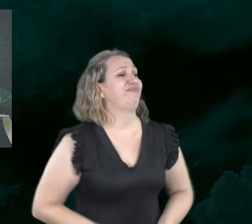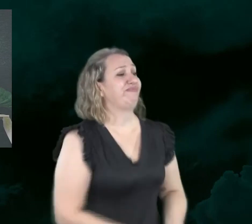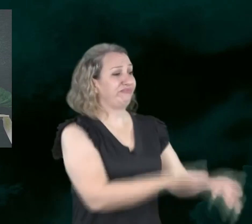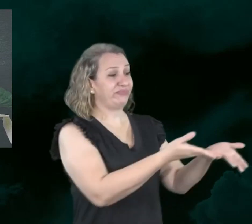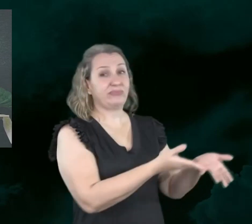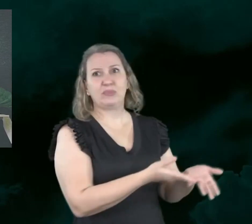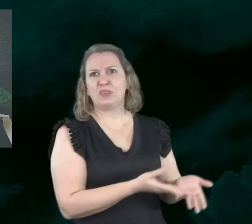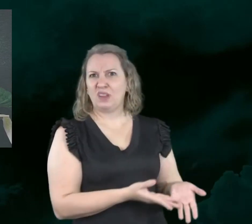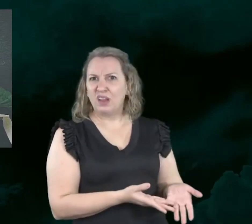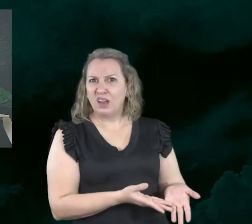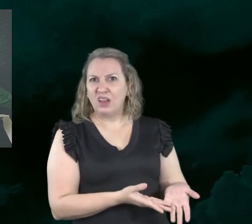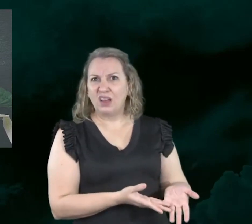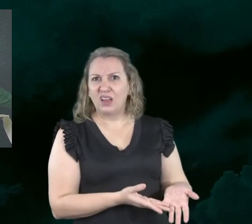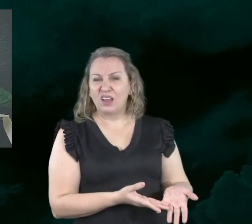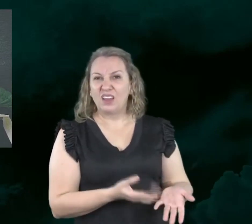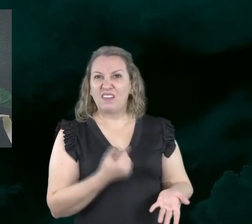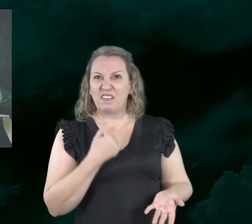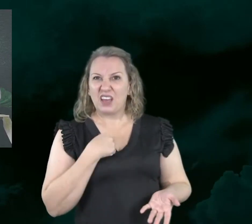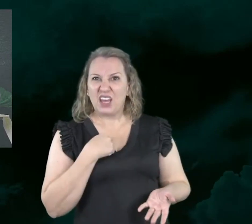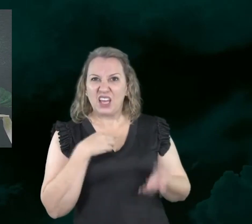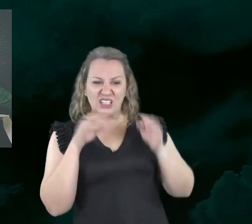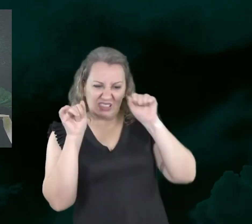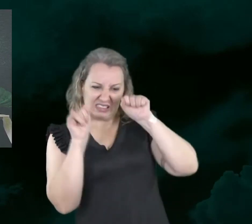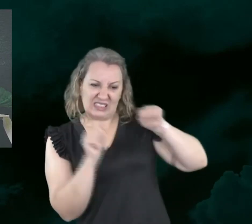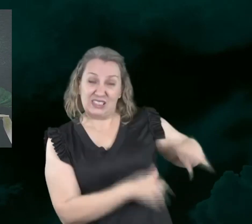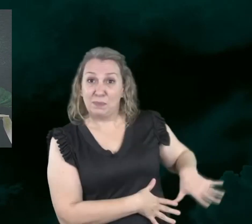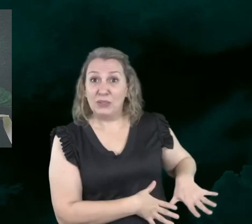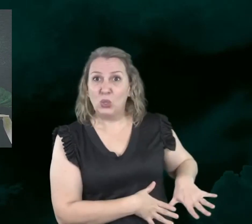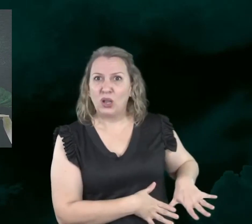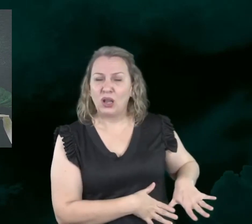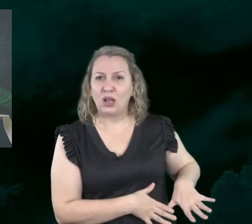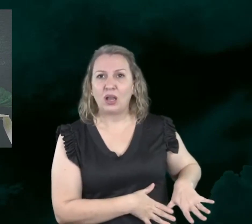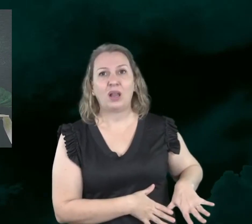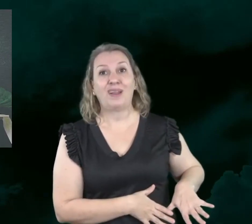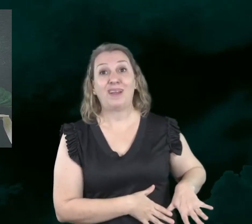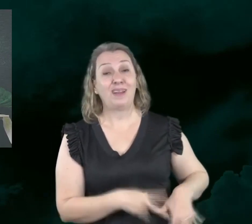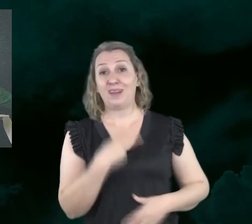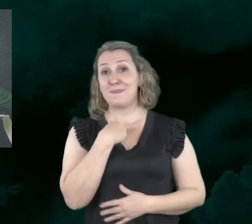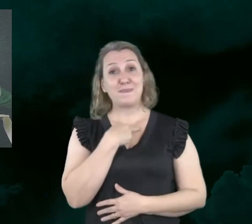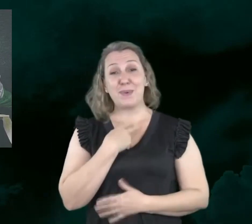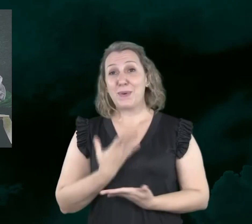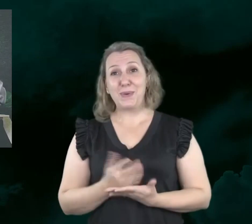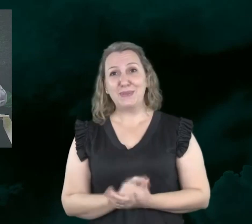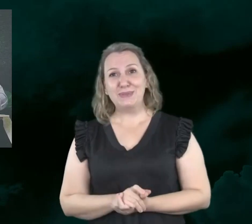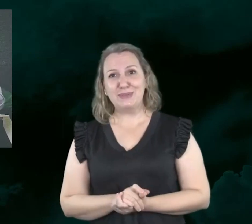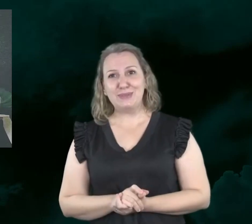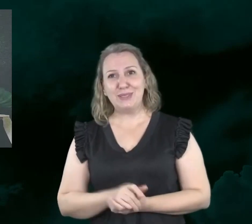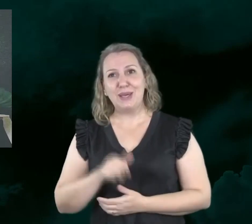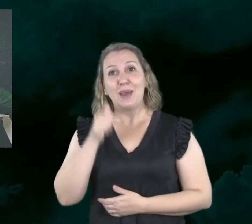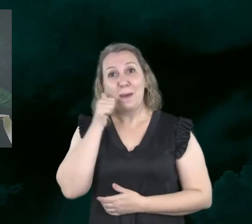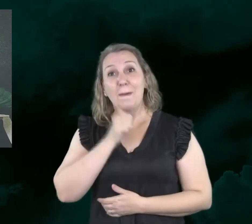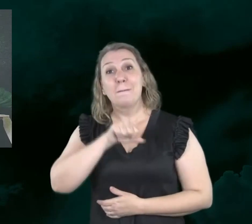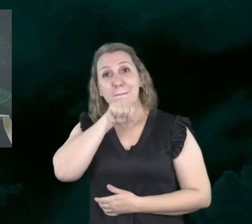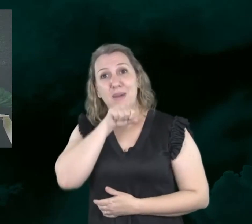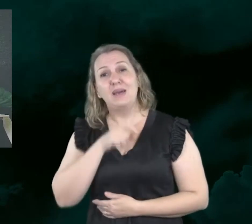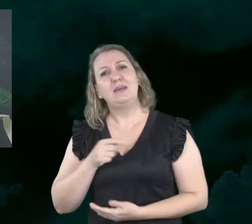Toda mãe tem que ser perseverante. Então, a perseverança